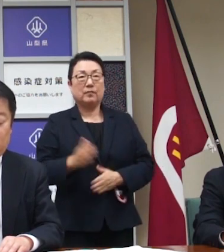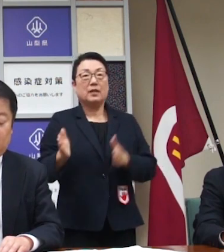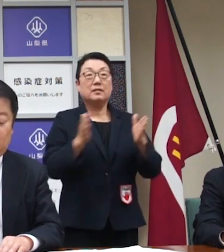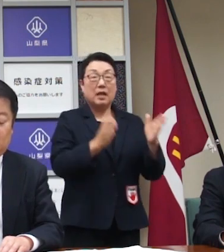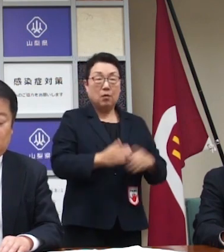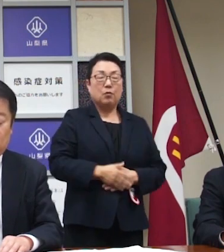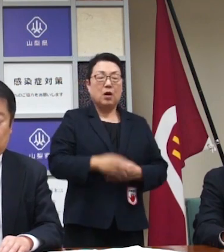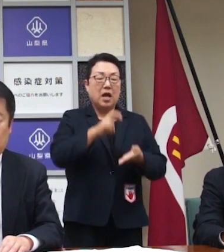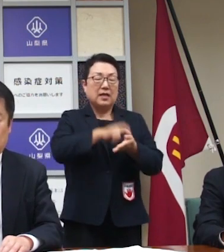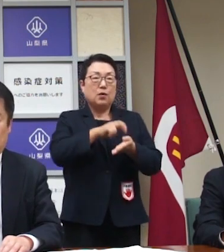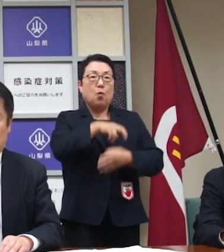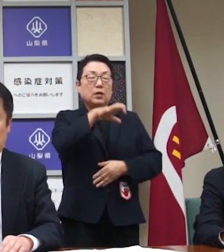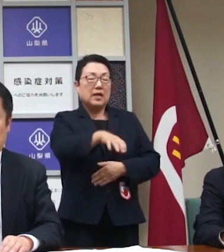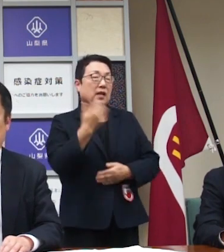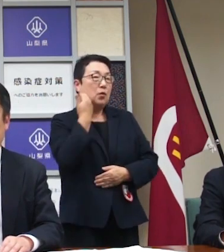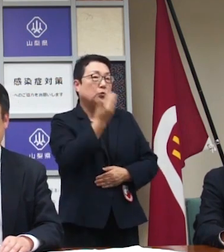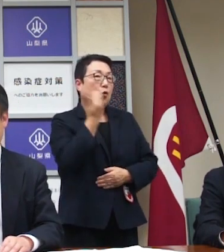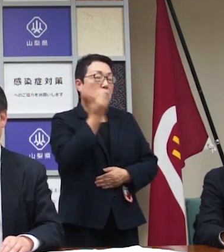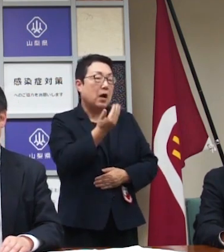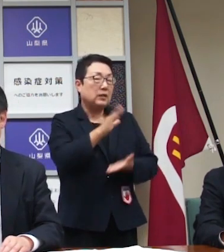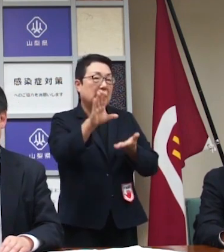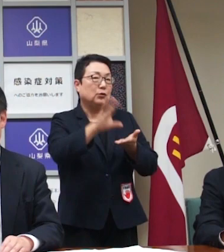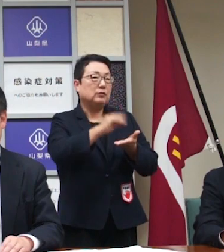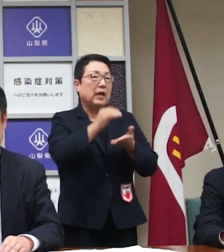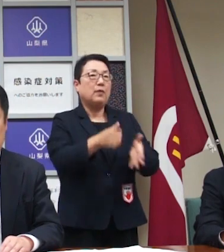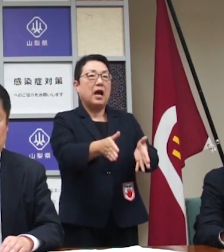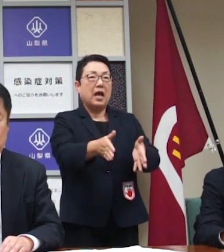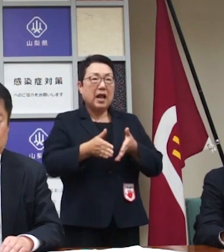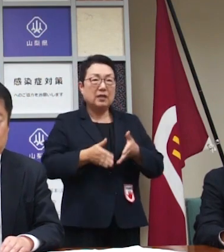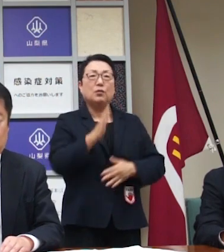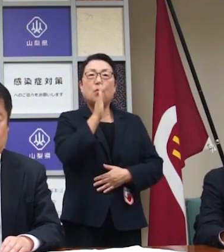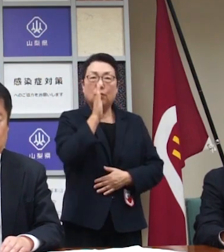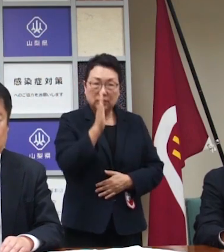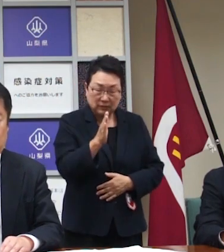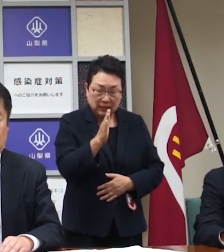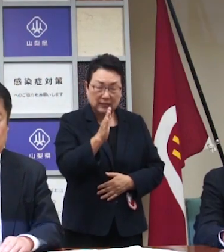お、医療機関への問い合わせおよび取材についてはぜひともご遠慮賜りたく、